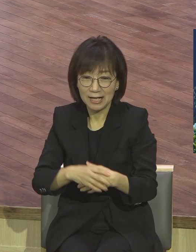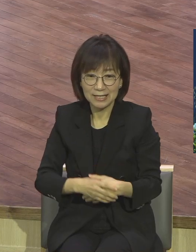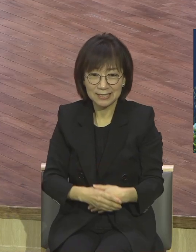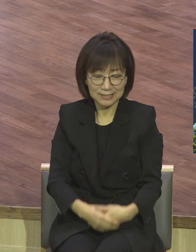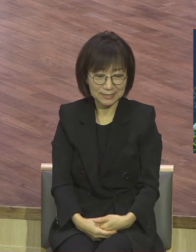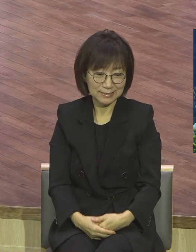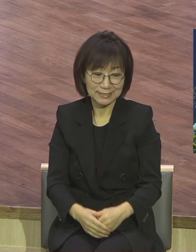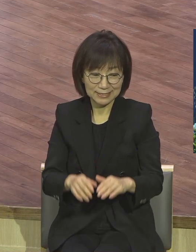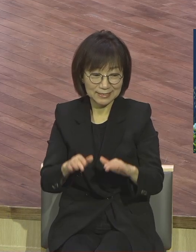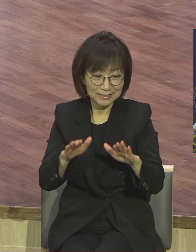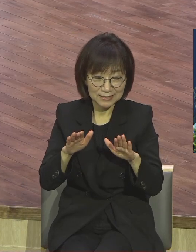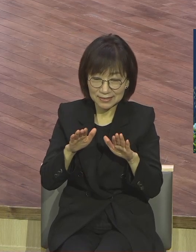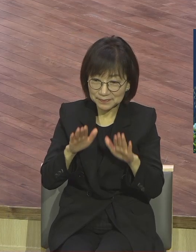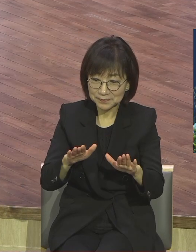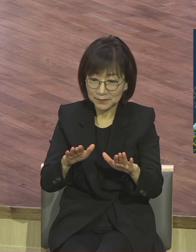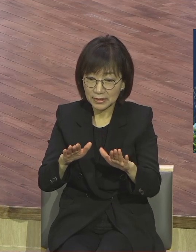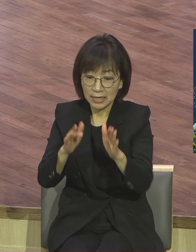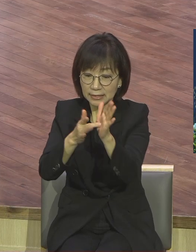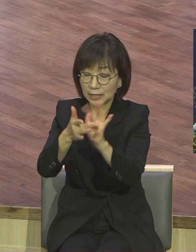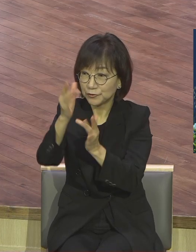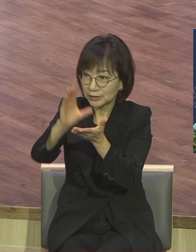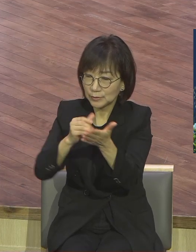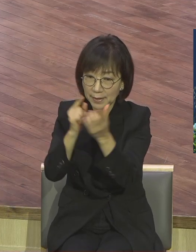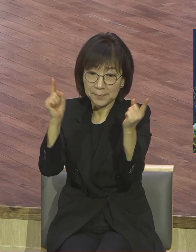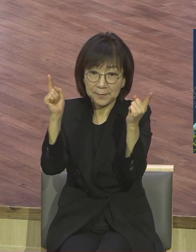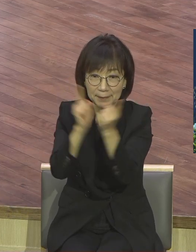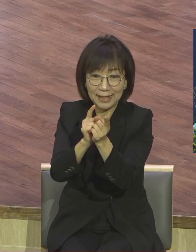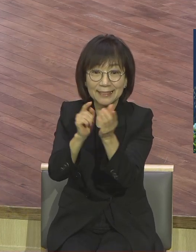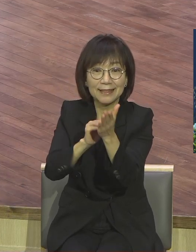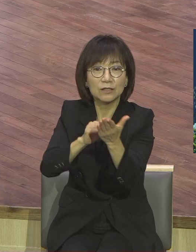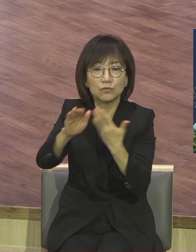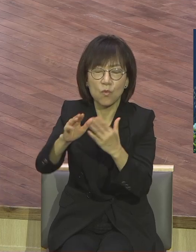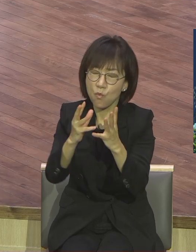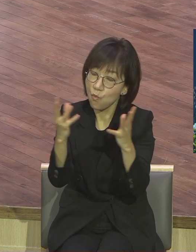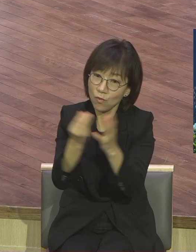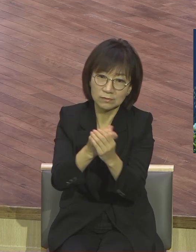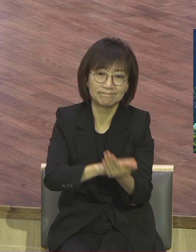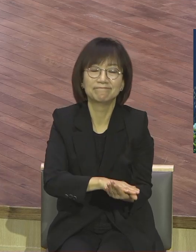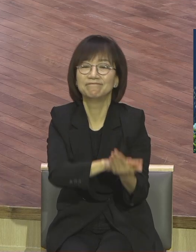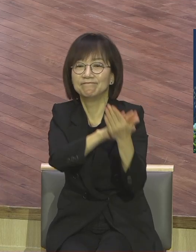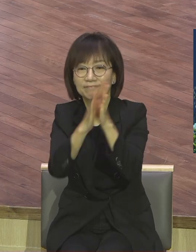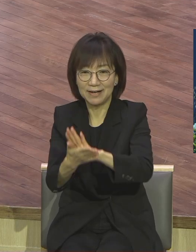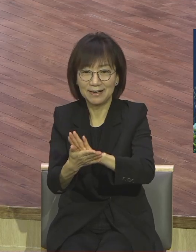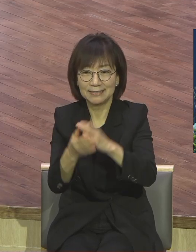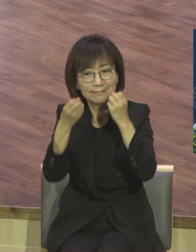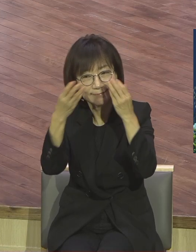그리스도와 이제 연결된 이후 놀라운 반전이 시작됩니다.